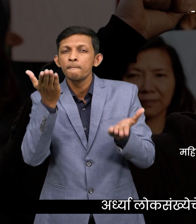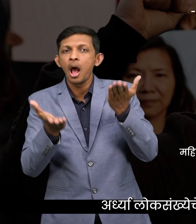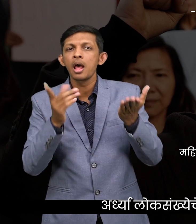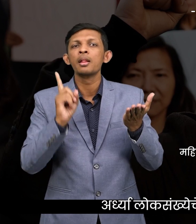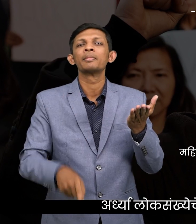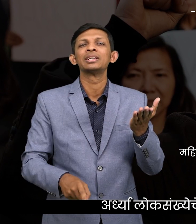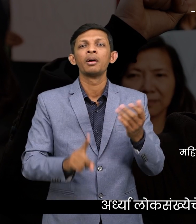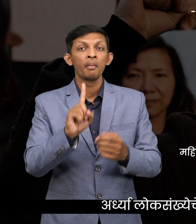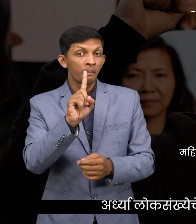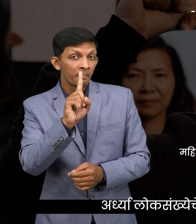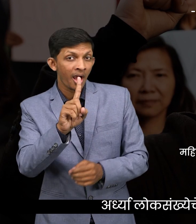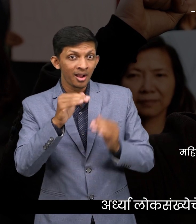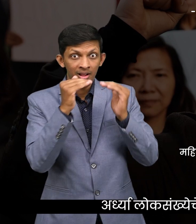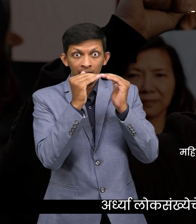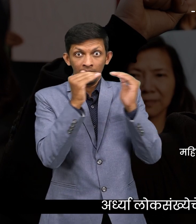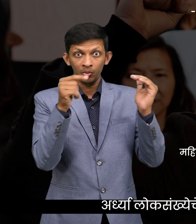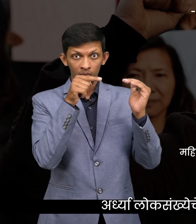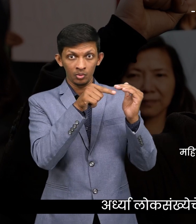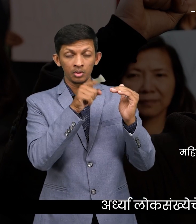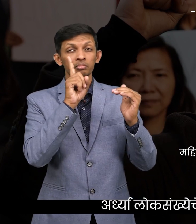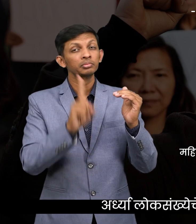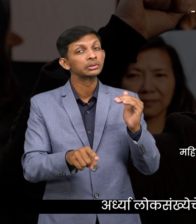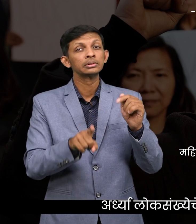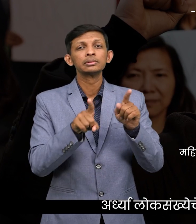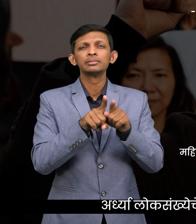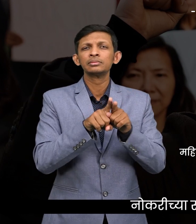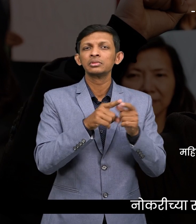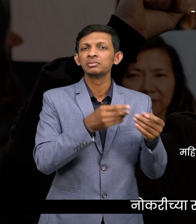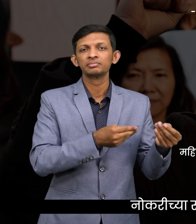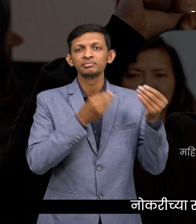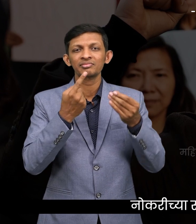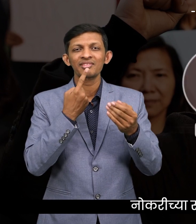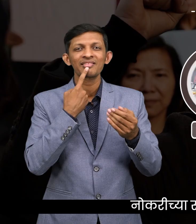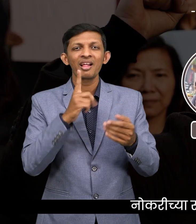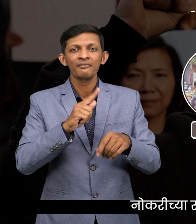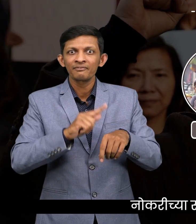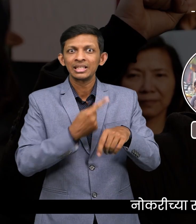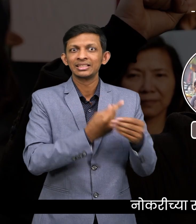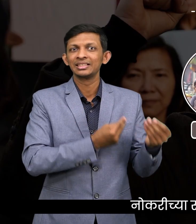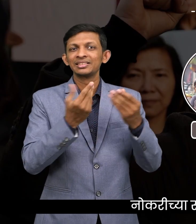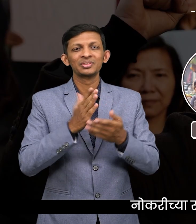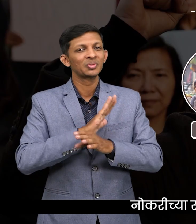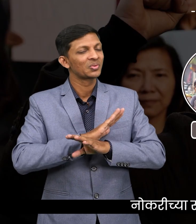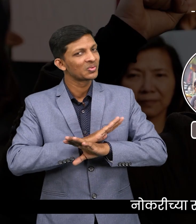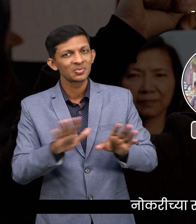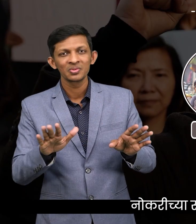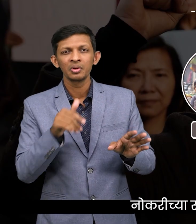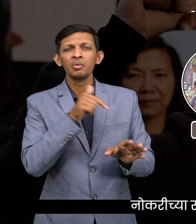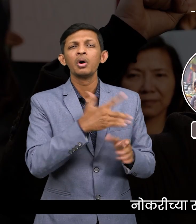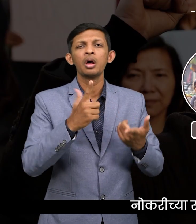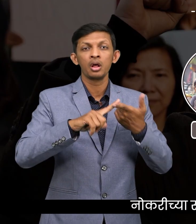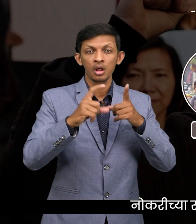अर्ध्या लोकसंख्येचे प्रतिनिधित्व करतात, परंतु शिक्षण, नोकरीच्या संधी, कौटुंबिक निर्णय